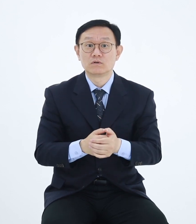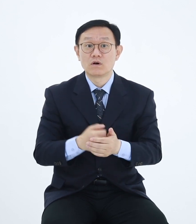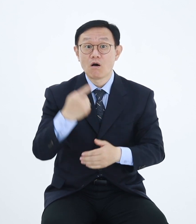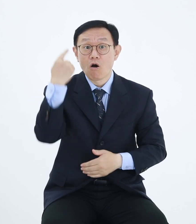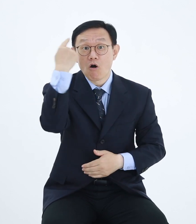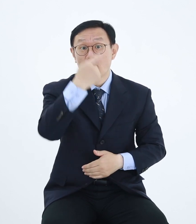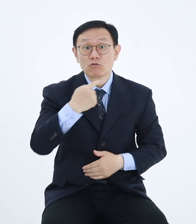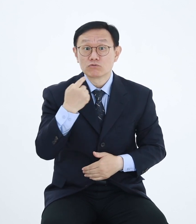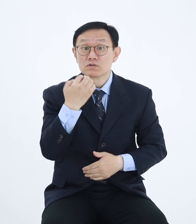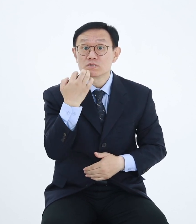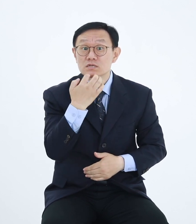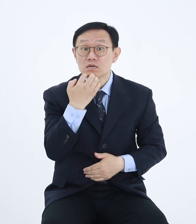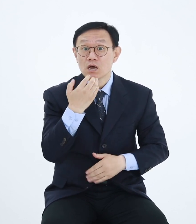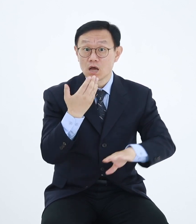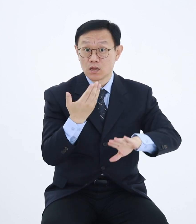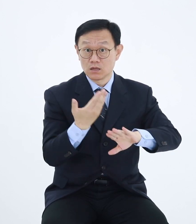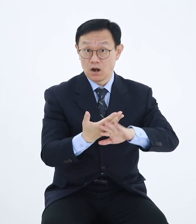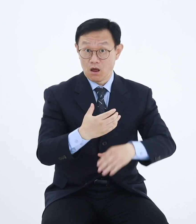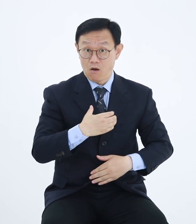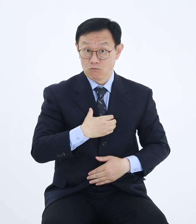피부색이 달라 위험에 처한다고요